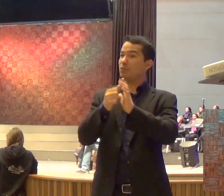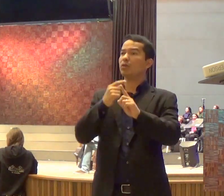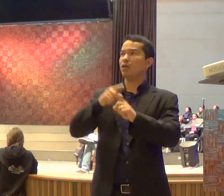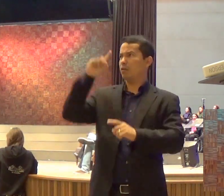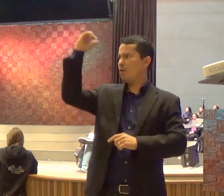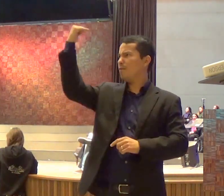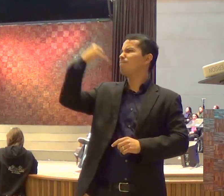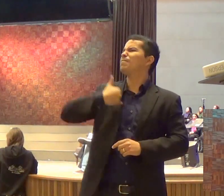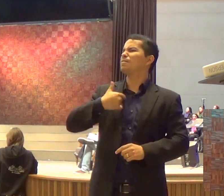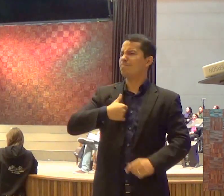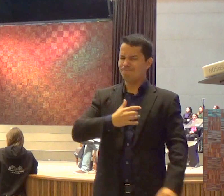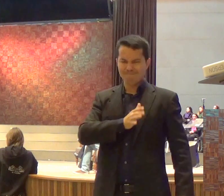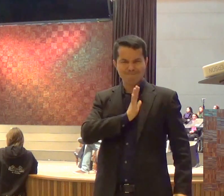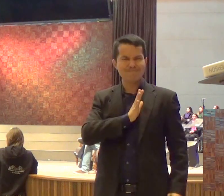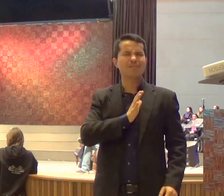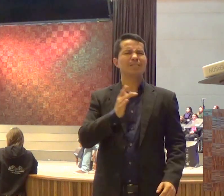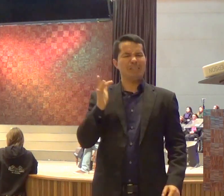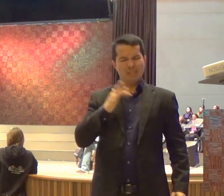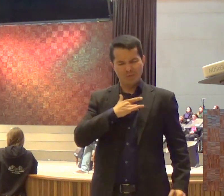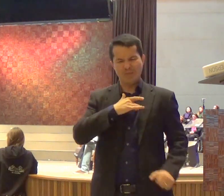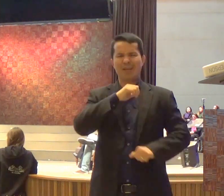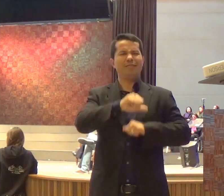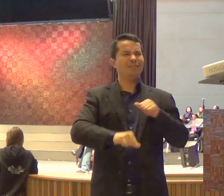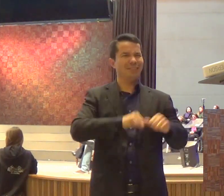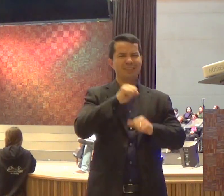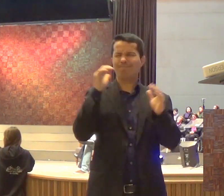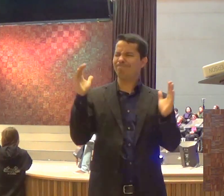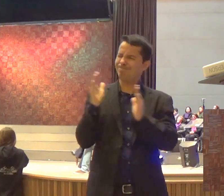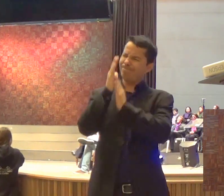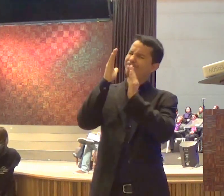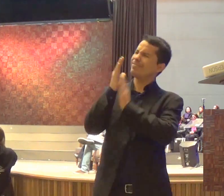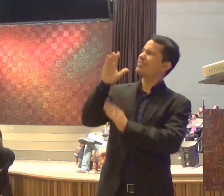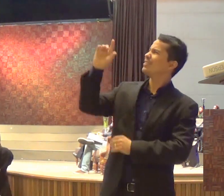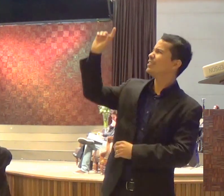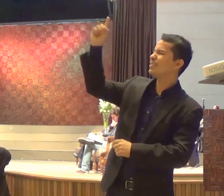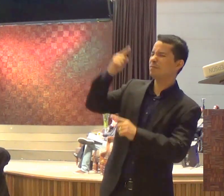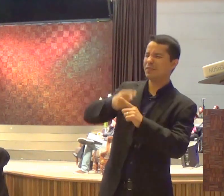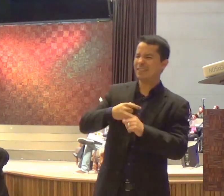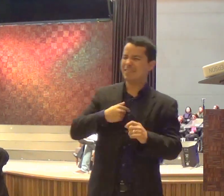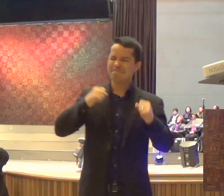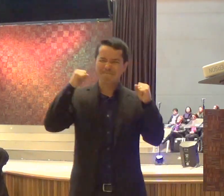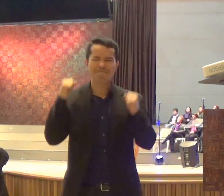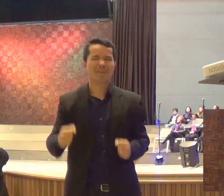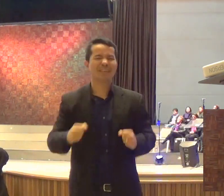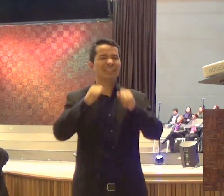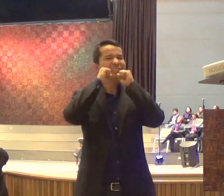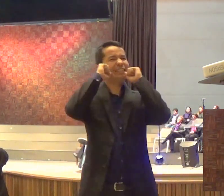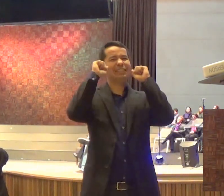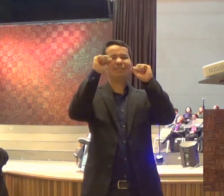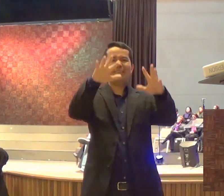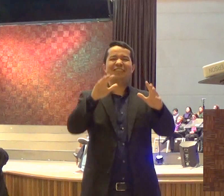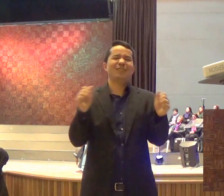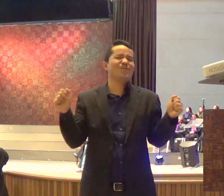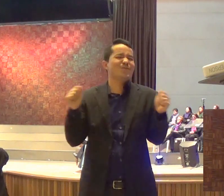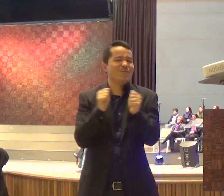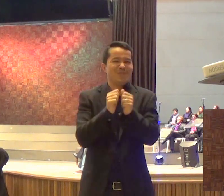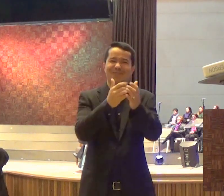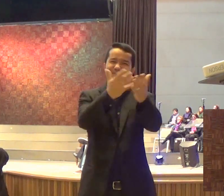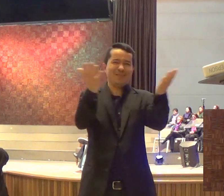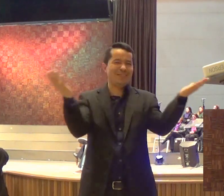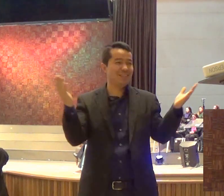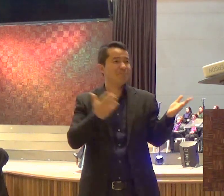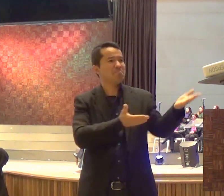Deus ministrou a minha vida e eu louvo a Deus pela pela oportunidade Pela benção e poder ter estado aqui